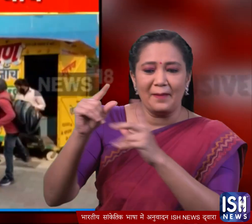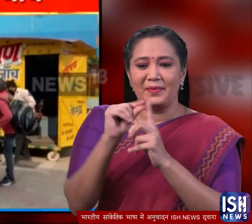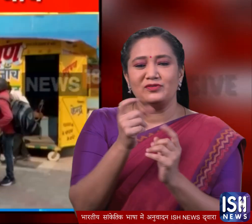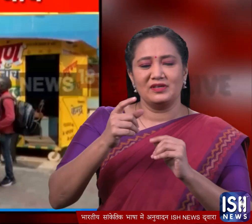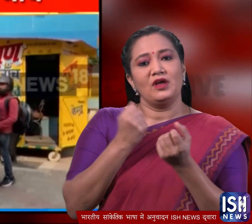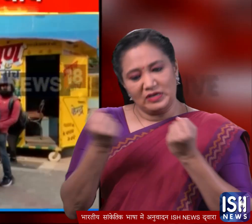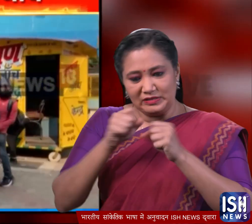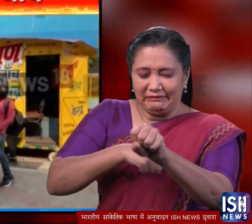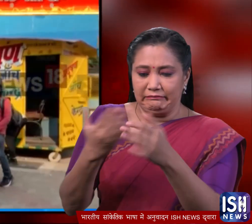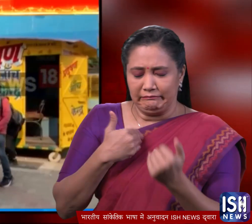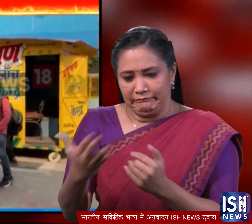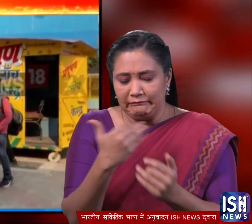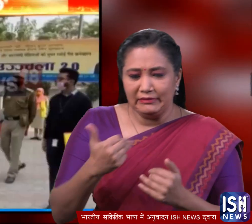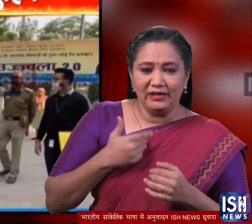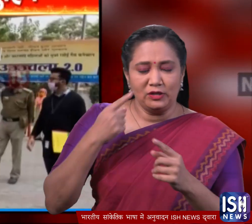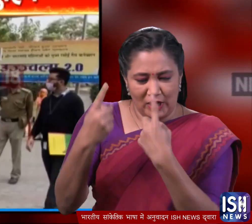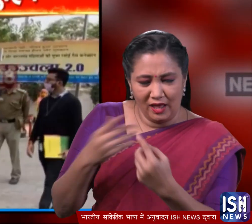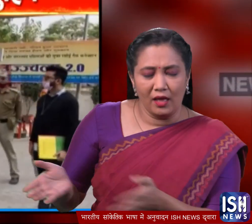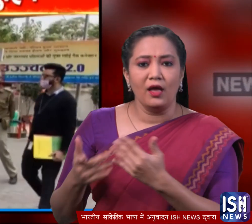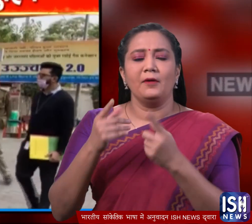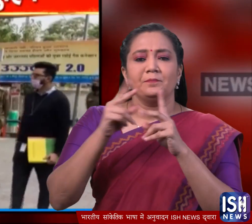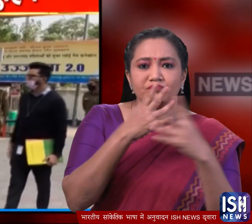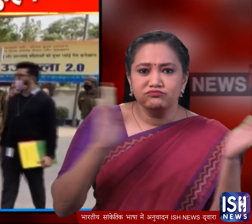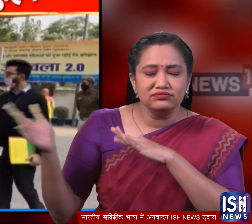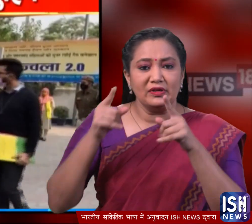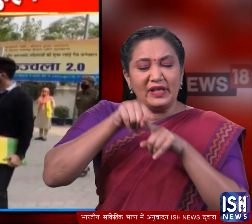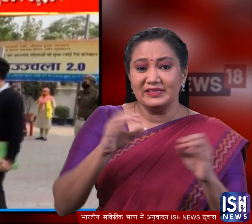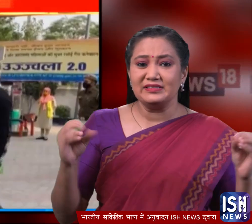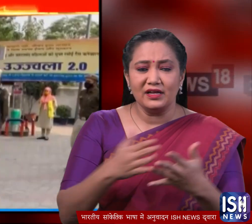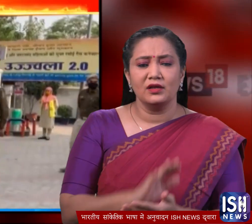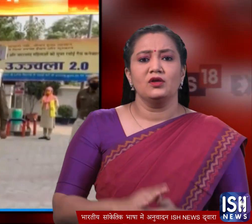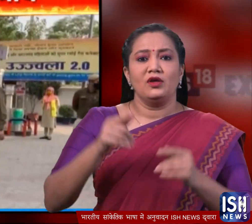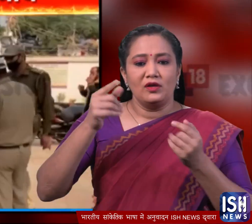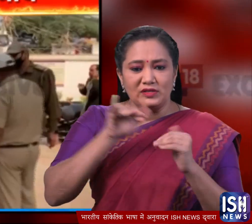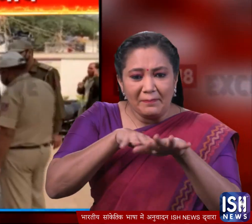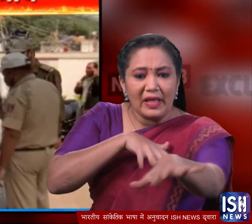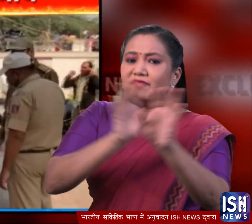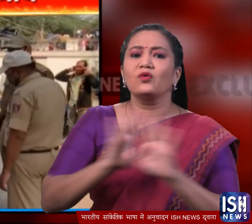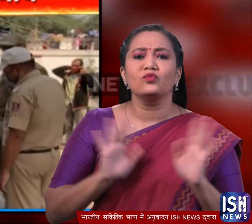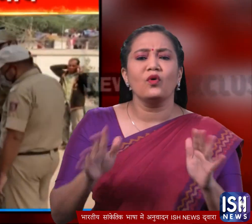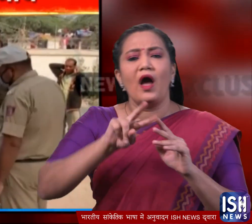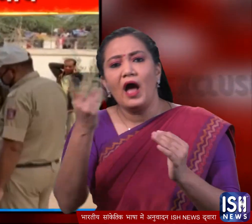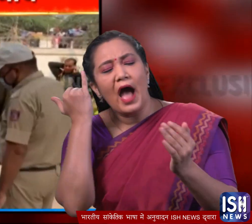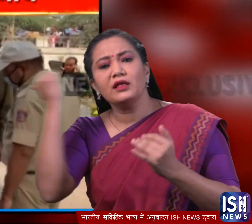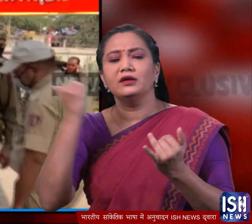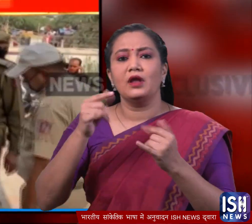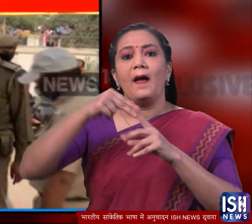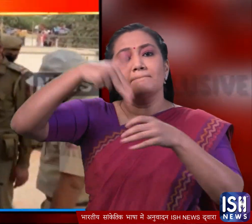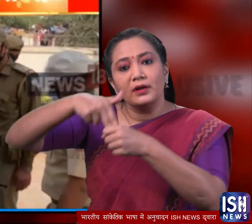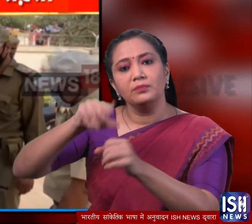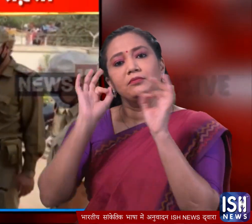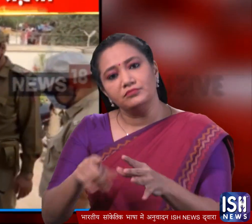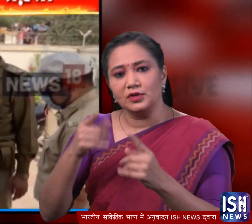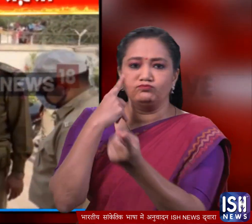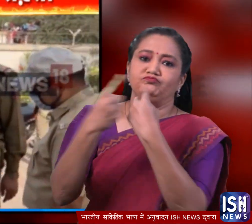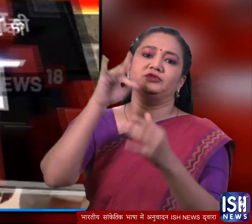में अपनी गाड़ी के लिए सर्टिफिकेट बनवाने पहुंच गए। बताया गया कि प्रदूषण के खिलाफ चलाई गई इस मुहिम से सड़कों पर जैम न लगे, इसलिए खास तौर पर